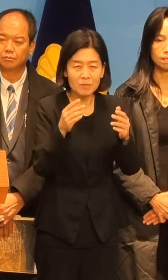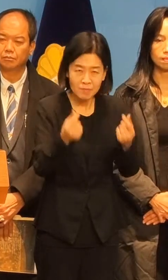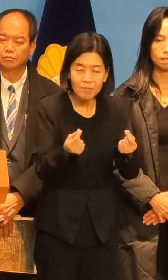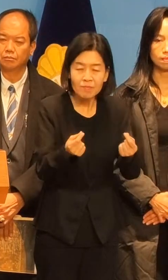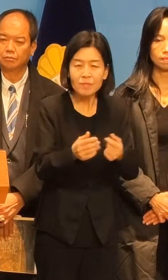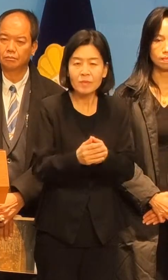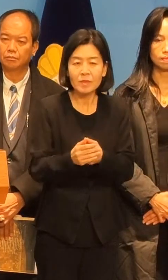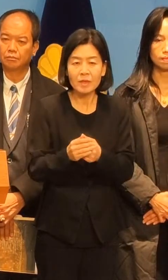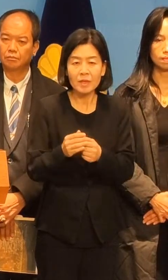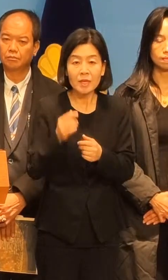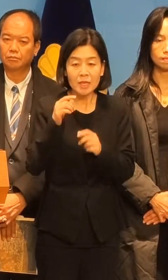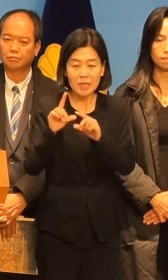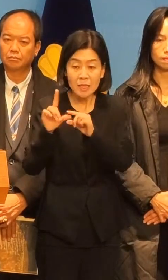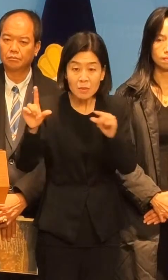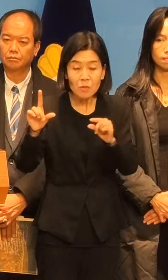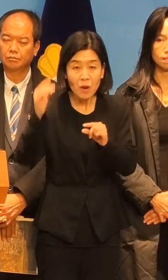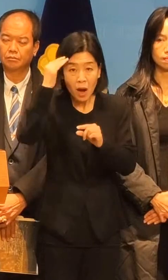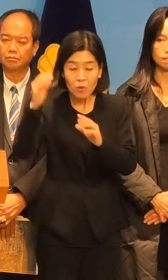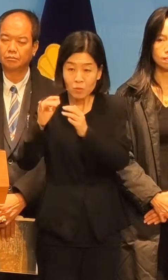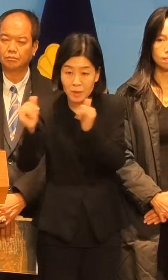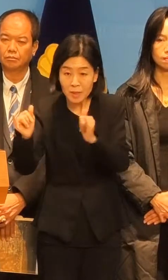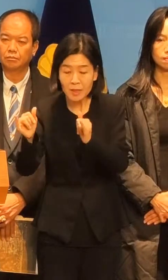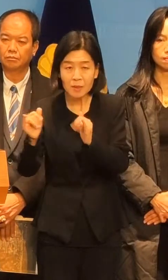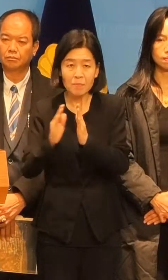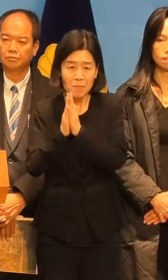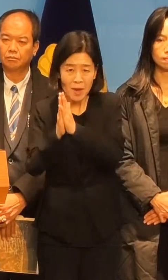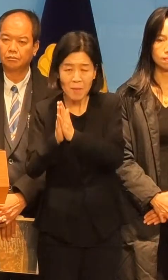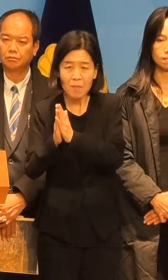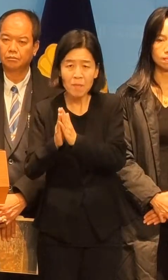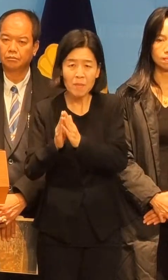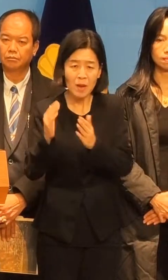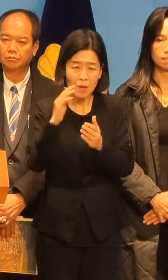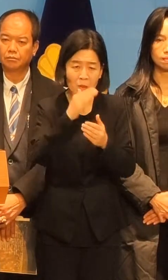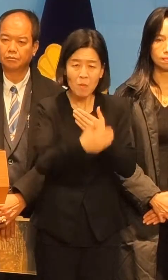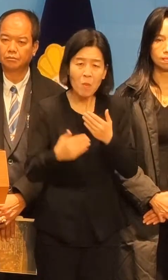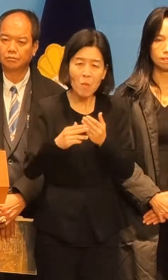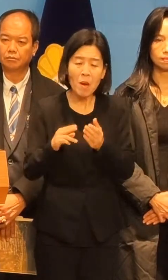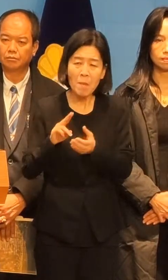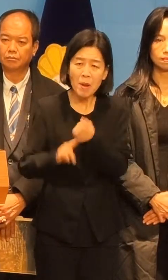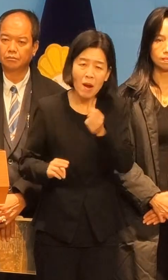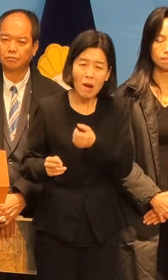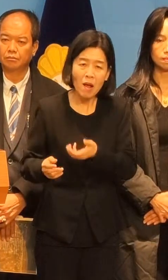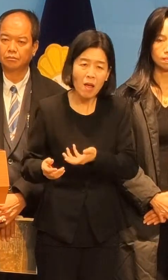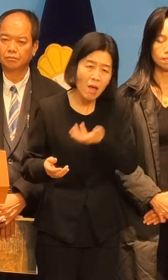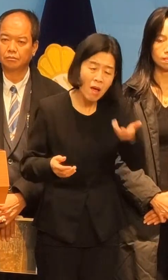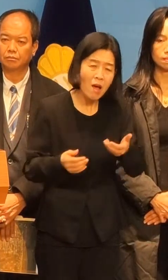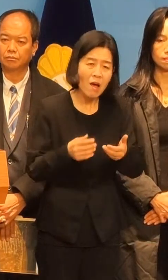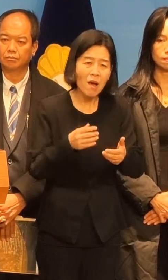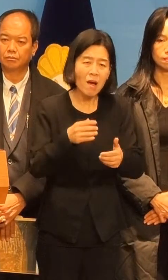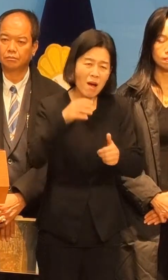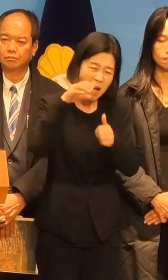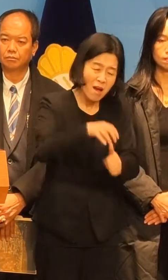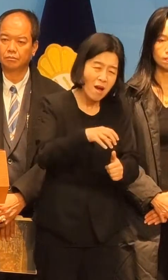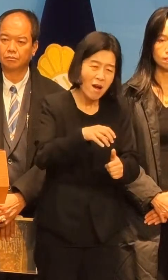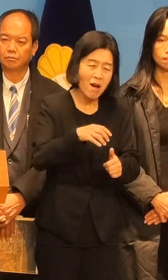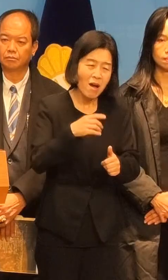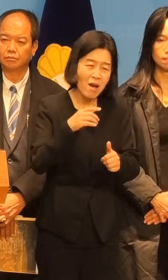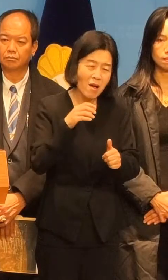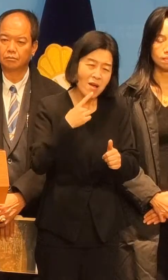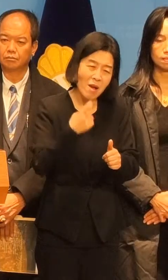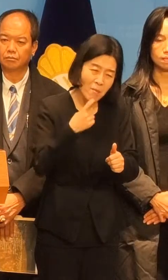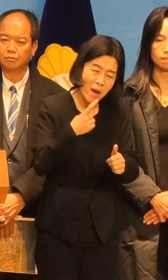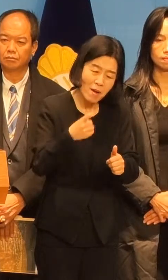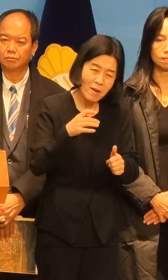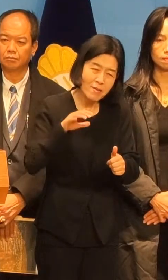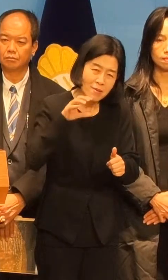미얀마로 인신매매되어 무력 협박하에 사기센터에서 일하도록 강요받았습니다.